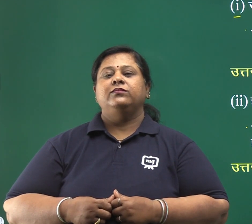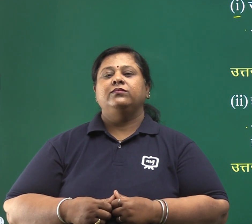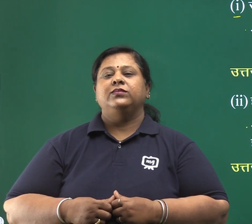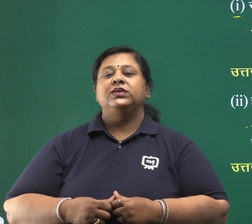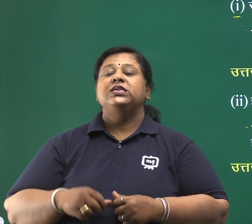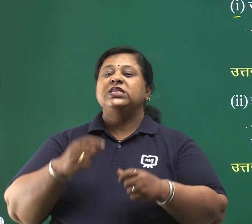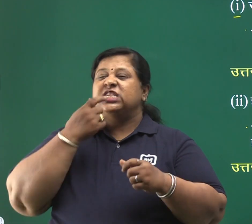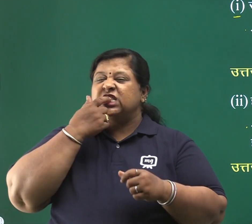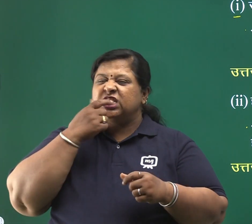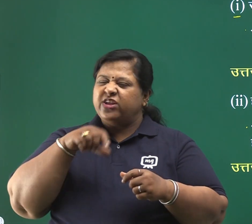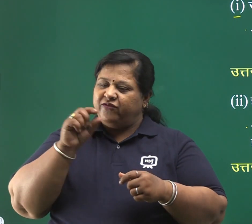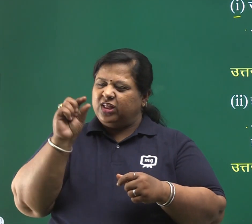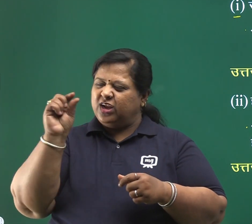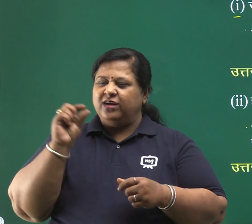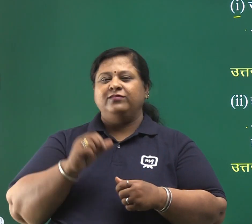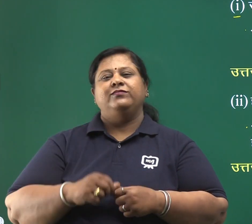सफ़ेद कण।